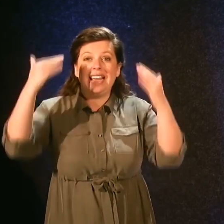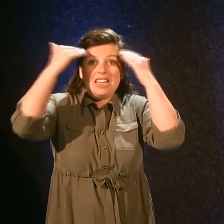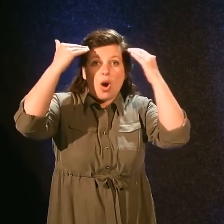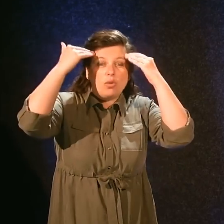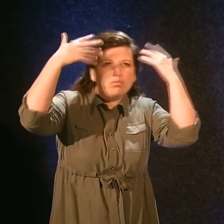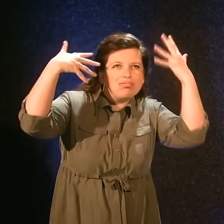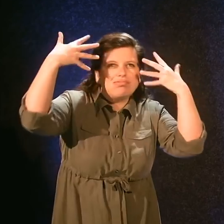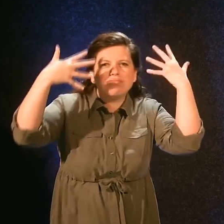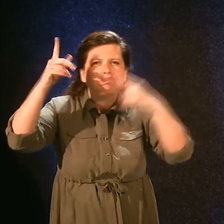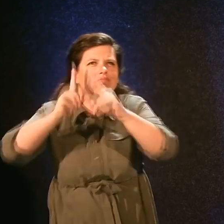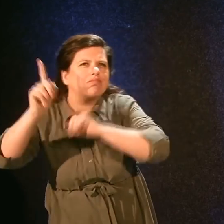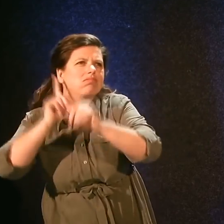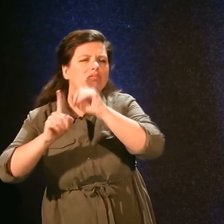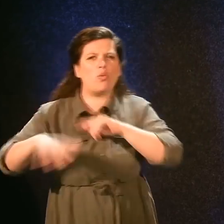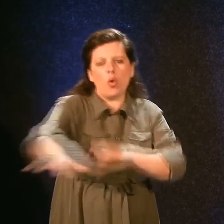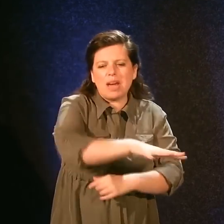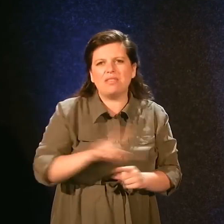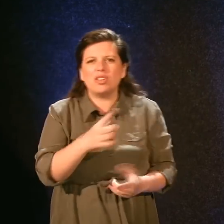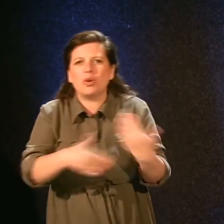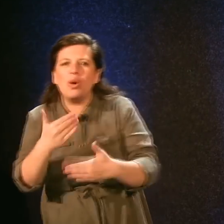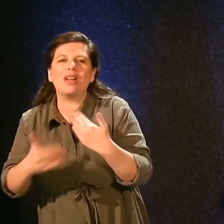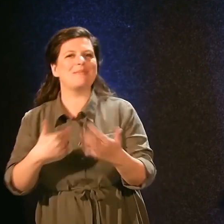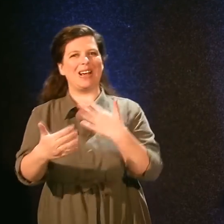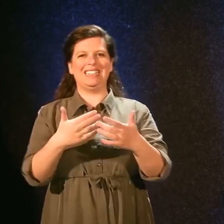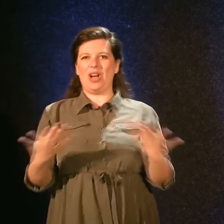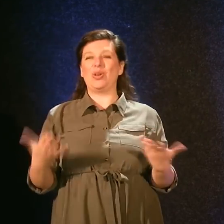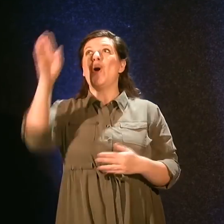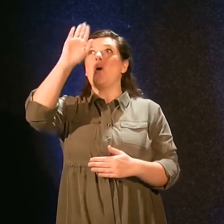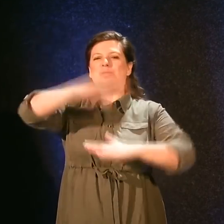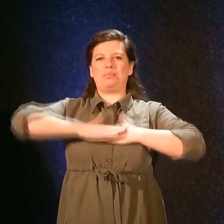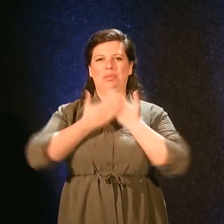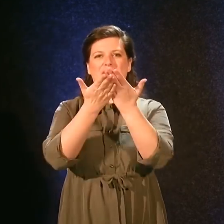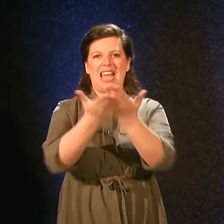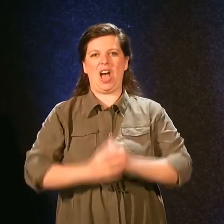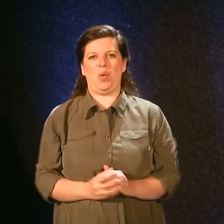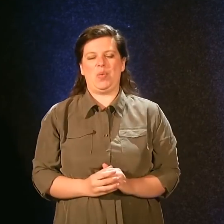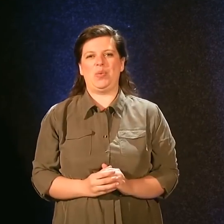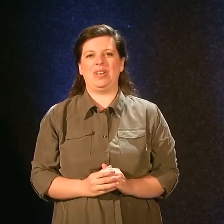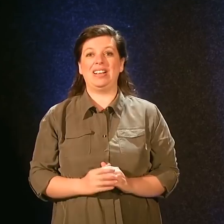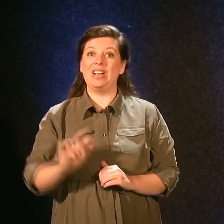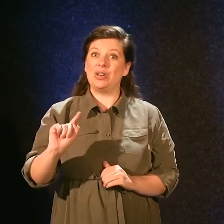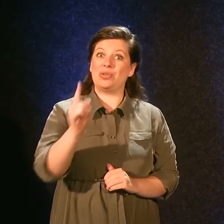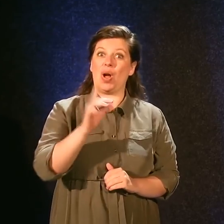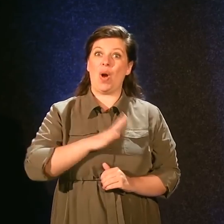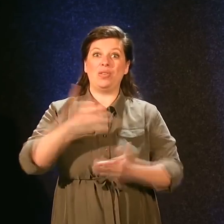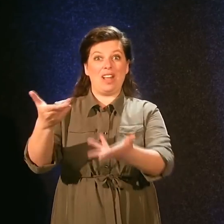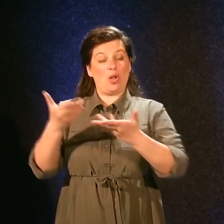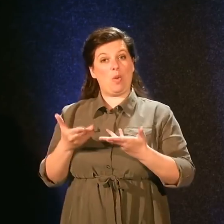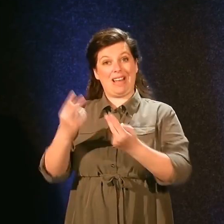omgeving. God houdt van je. Ook een bijzonder welkom aan de kijkers van onze tweede